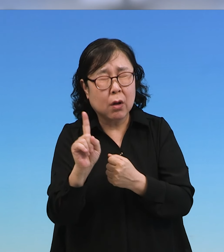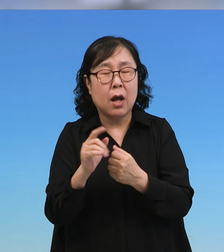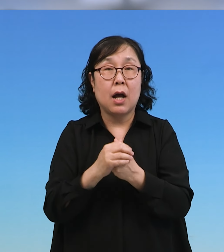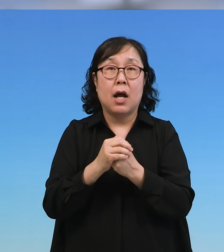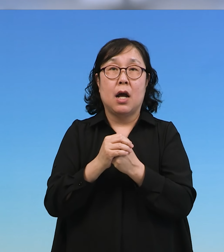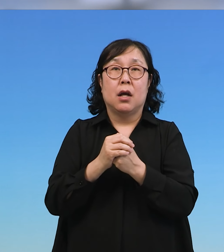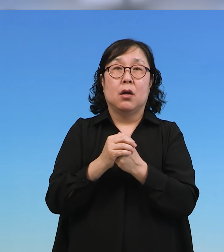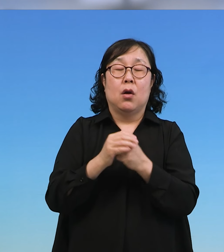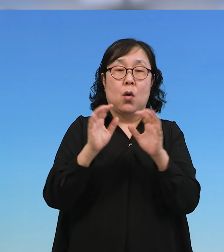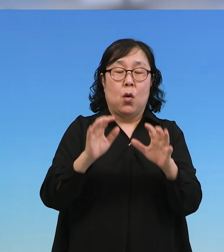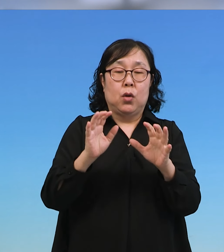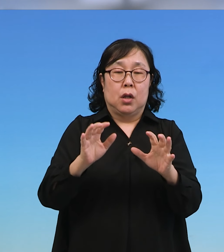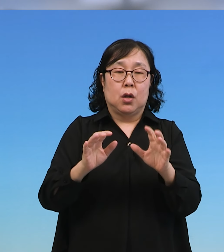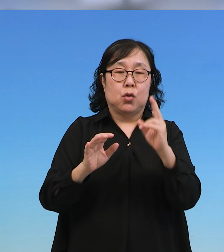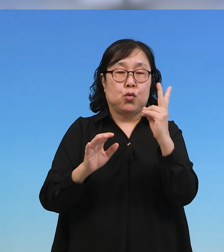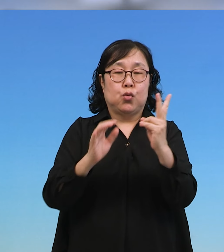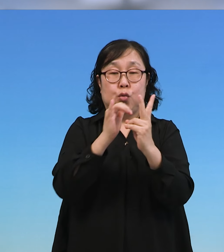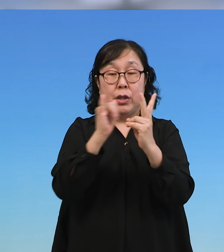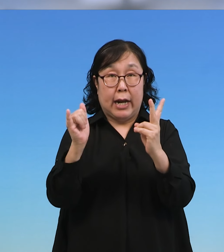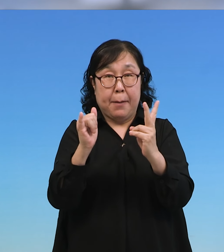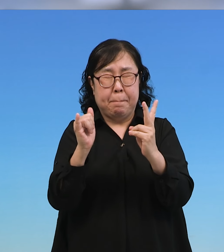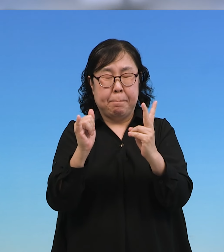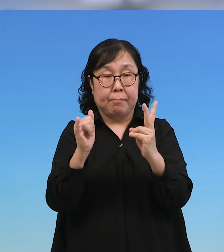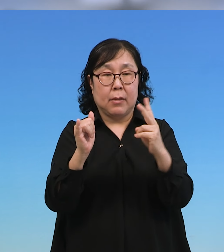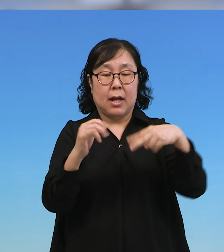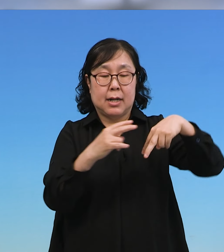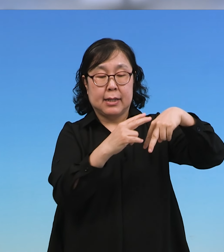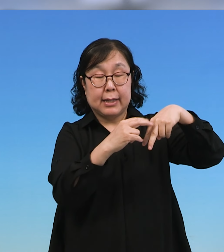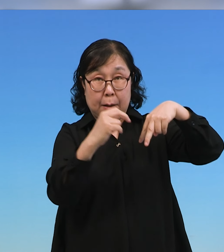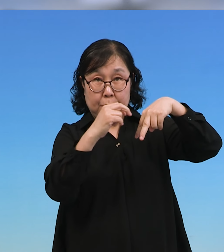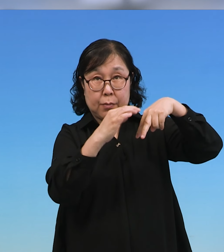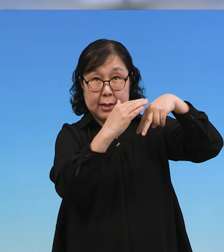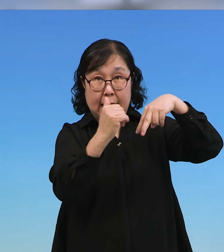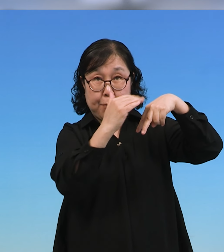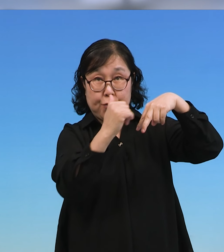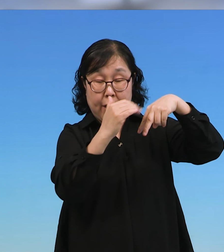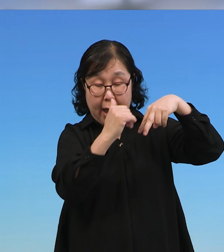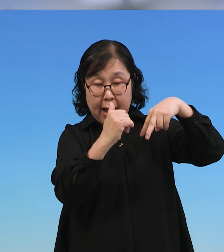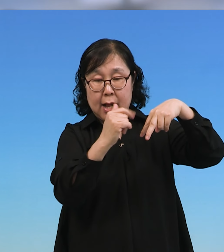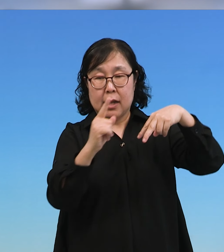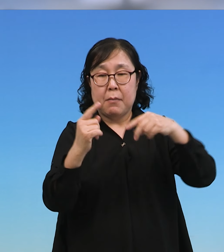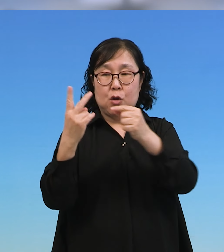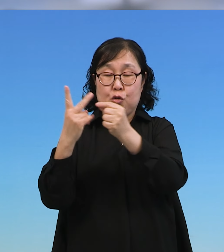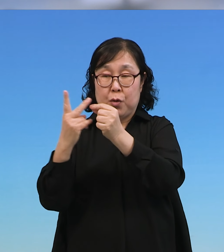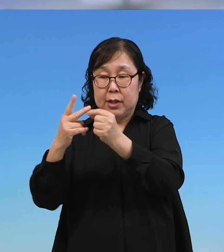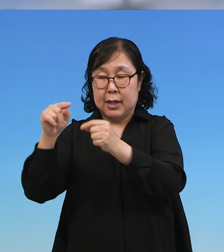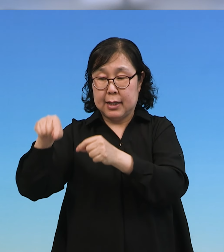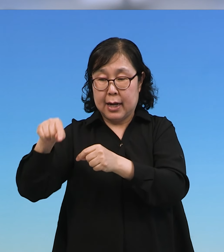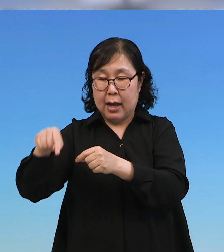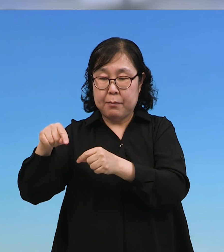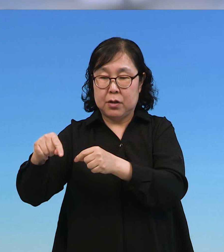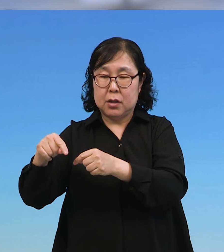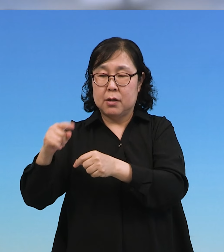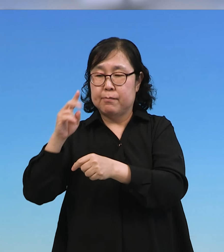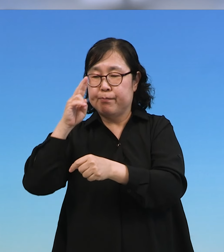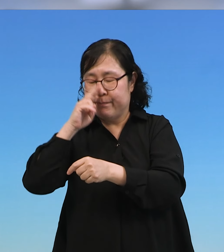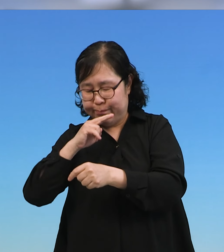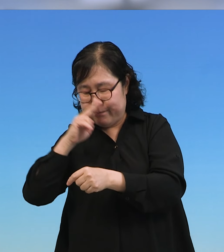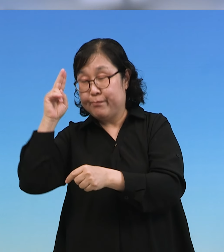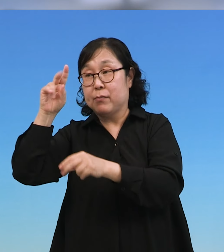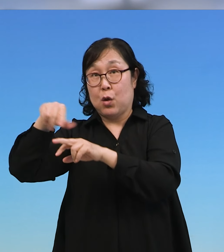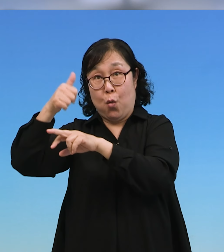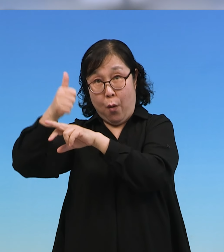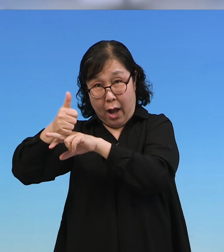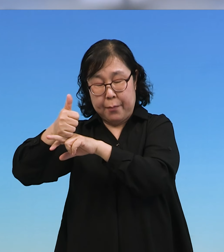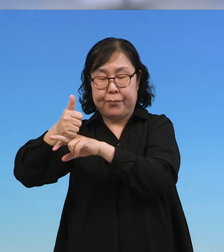너무나 대조적인 모습이요, 한 사람은 사무엘 선지자고 또 한 사람은 사울 왕인데요, 사울 왕은